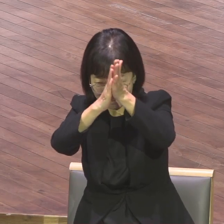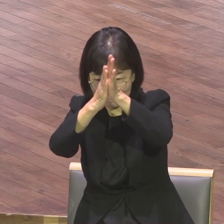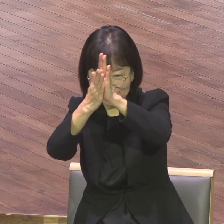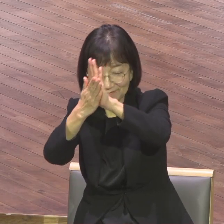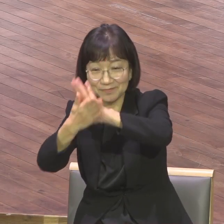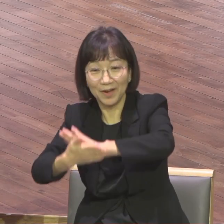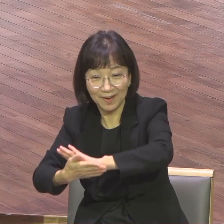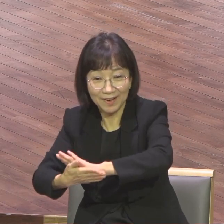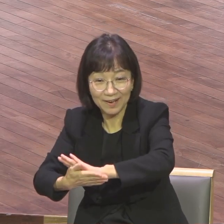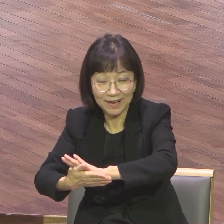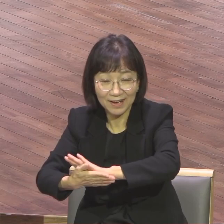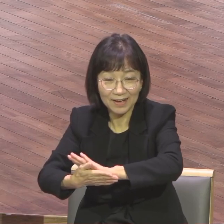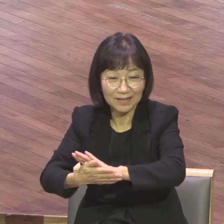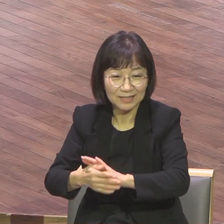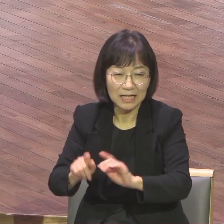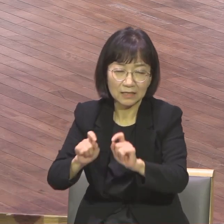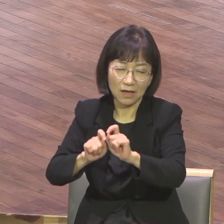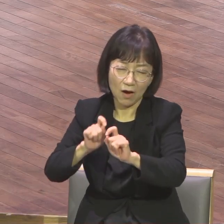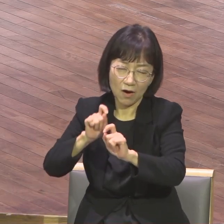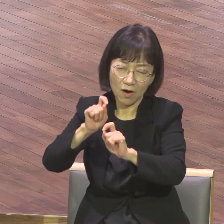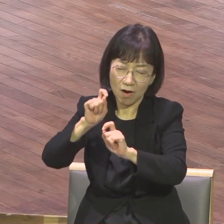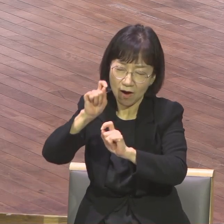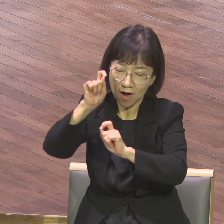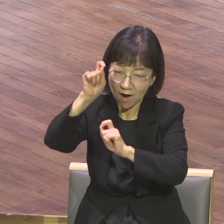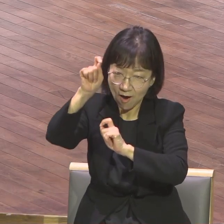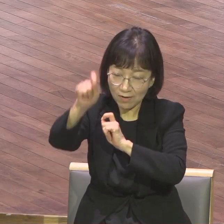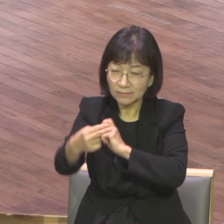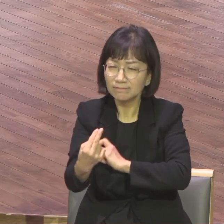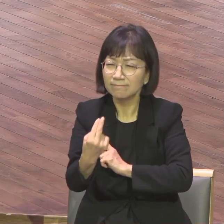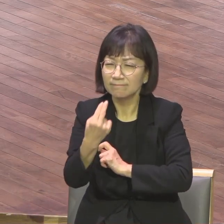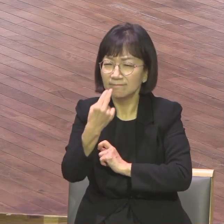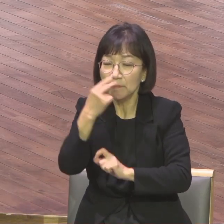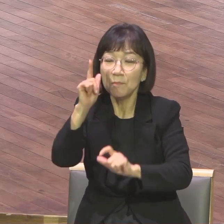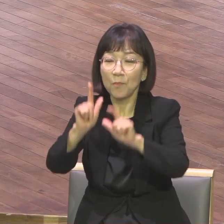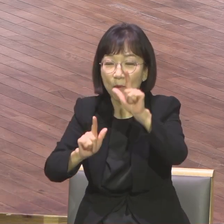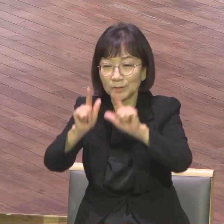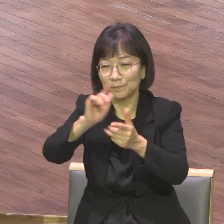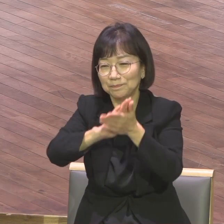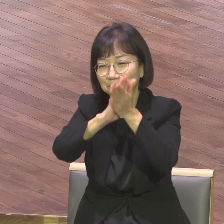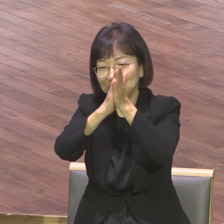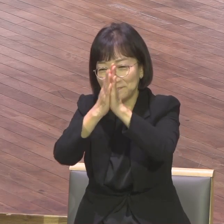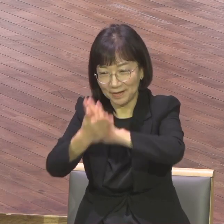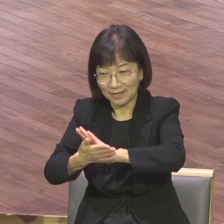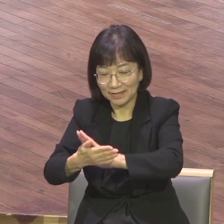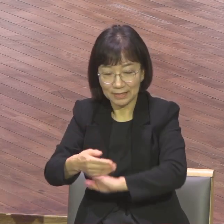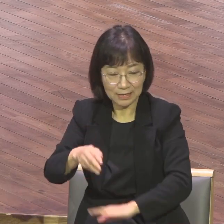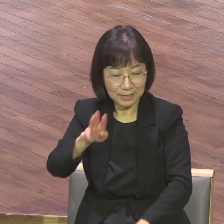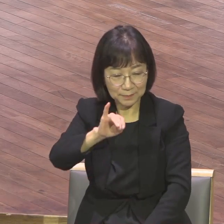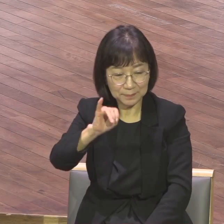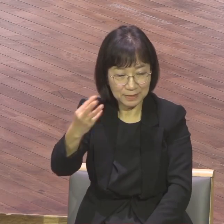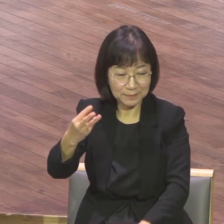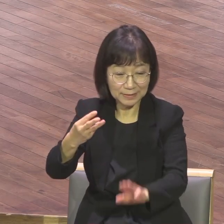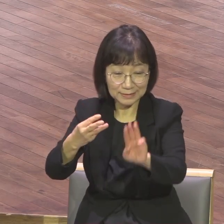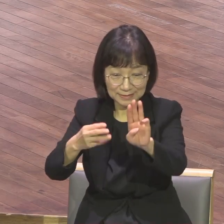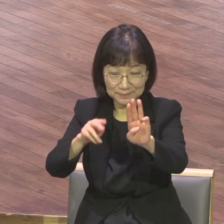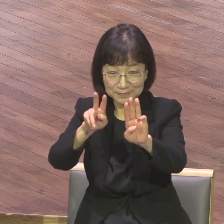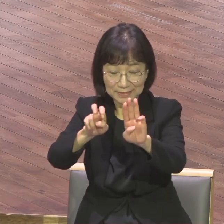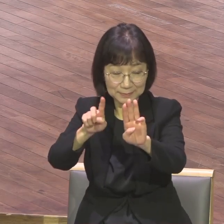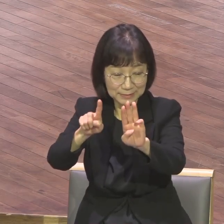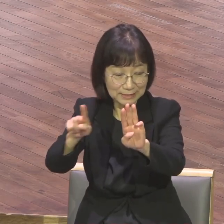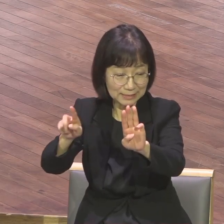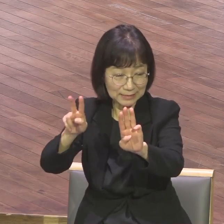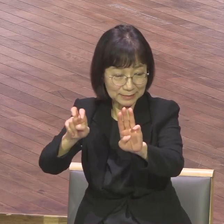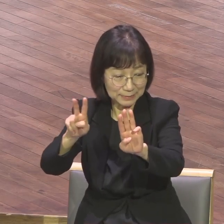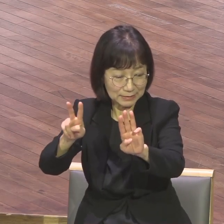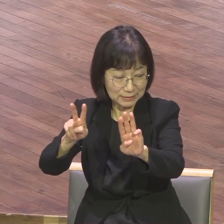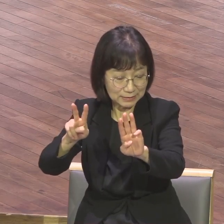영광스러운 영생의 체질로 변하게 될 것이다. 빌립보 3장 20절로 21절에 보면 사도 바울이